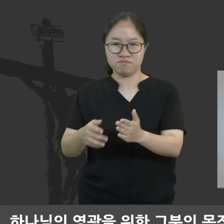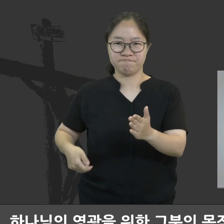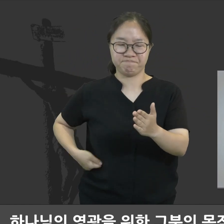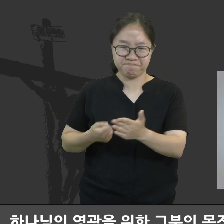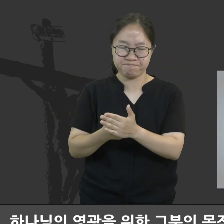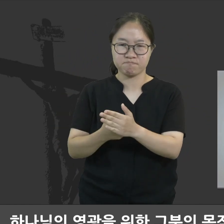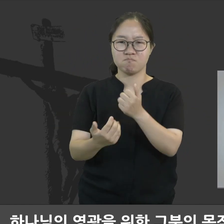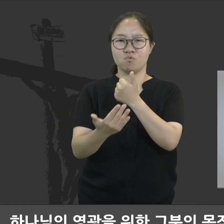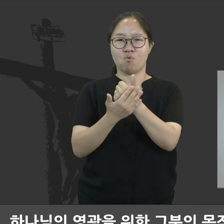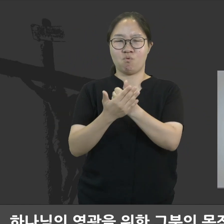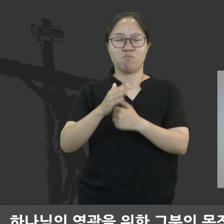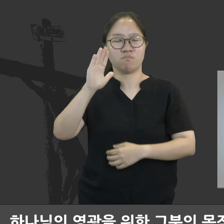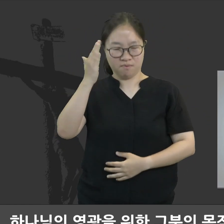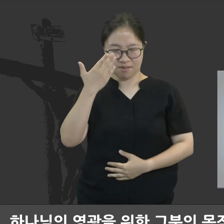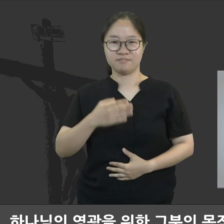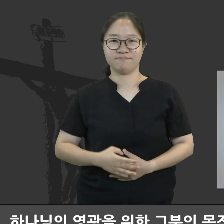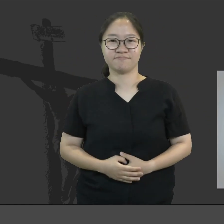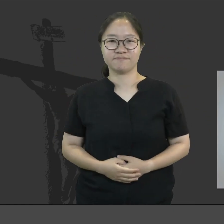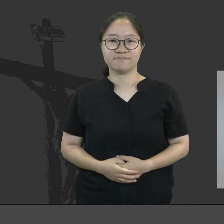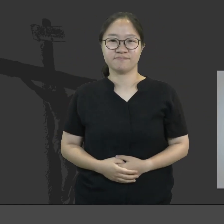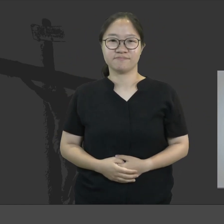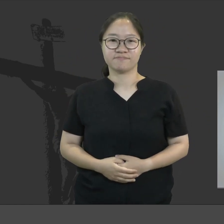용기를 주는 이야기가 됩니다.